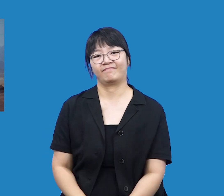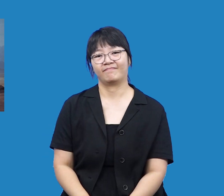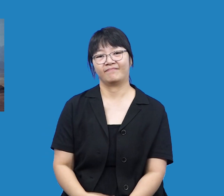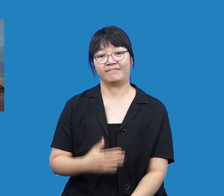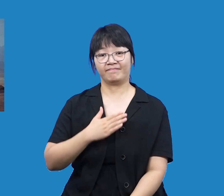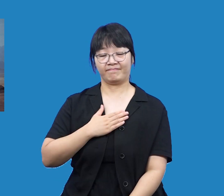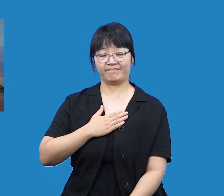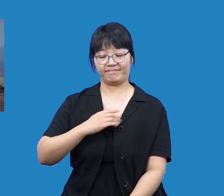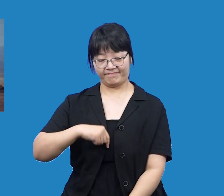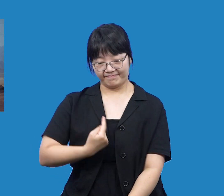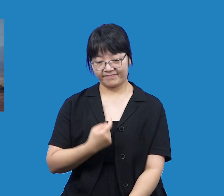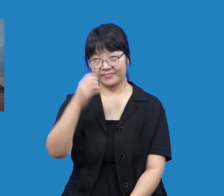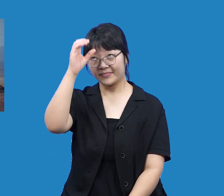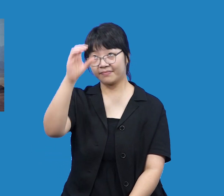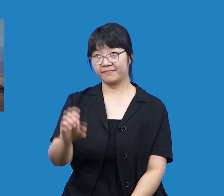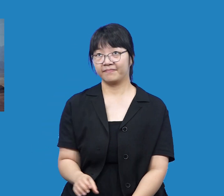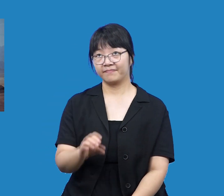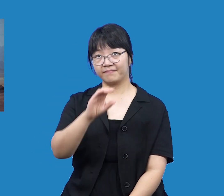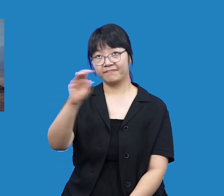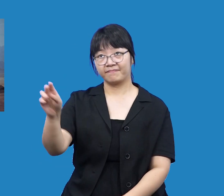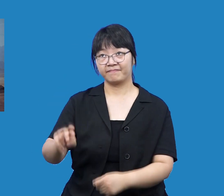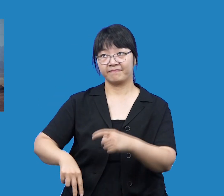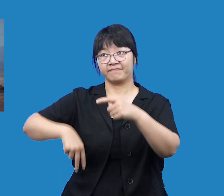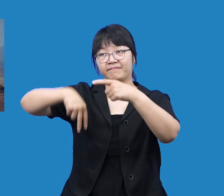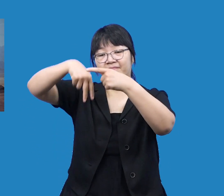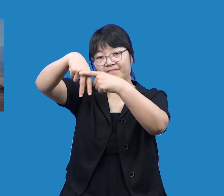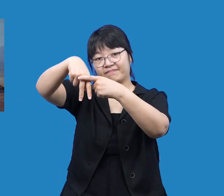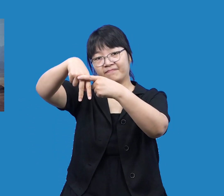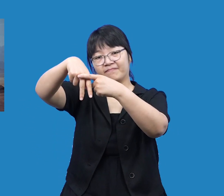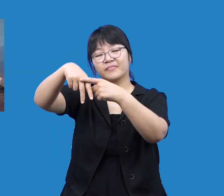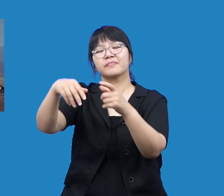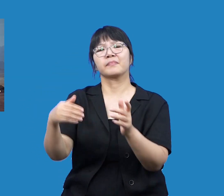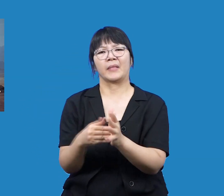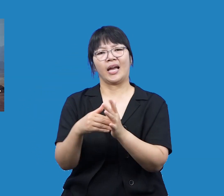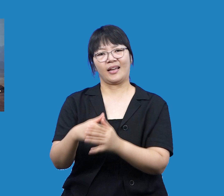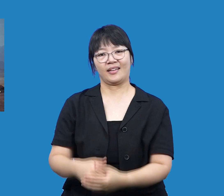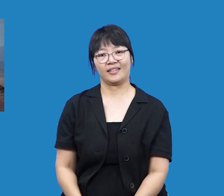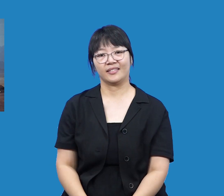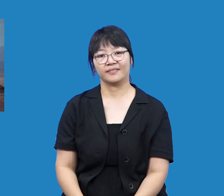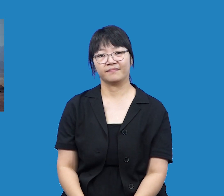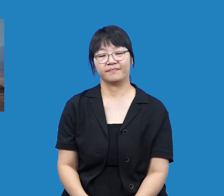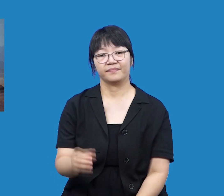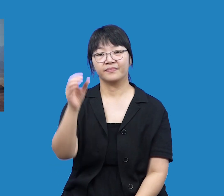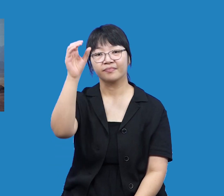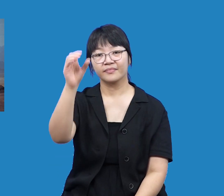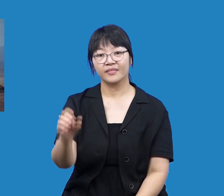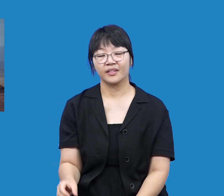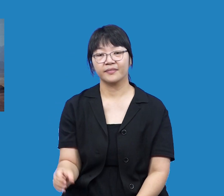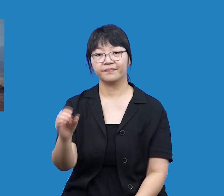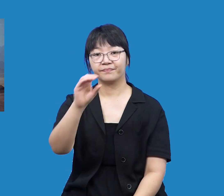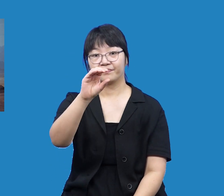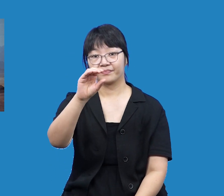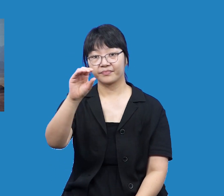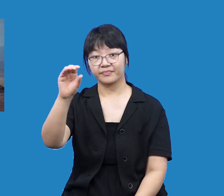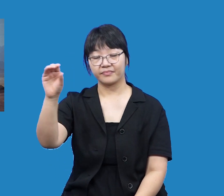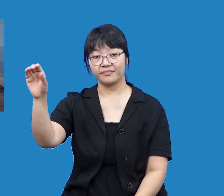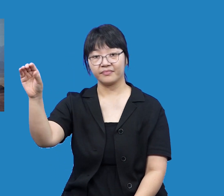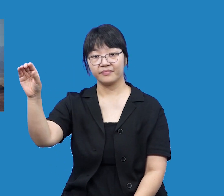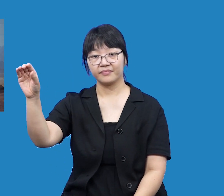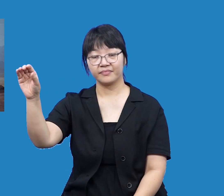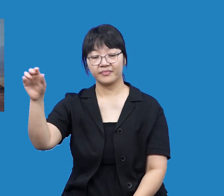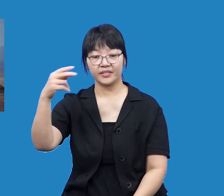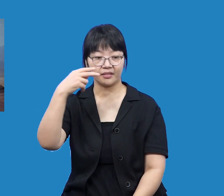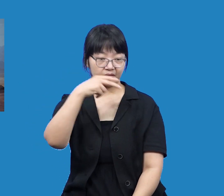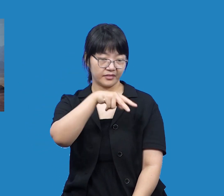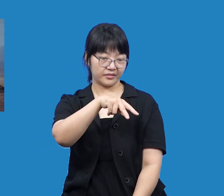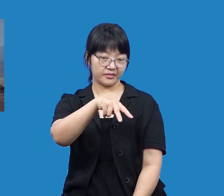자신을 십자가에 못 박도록 허용하셨습니다. 그리고 그 십자가 위에서 자기를 못 박은